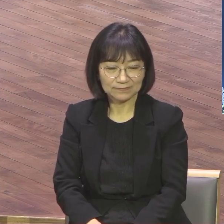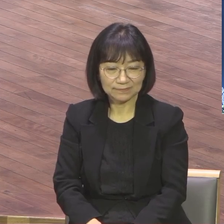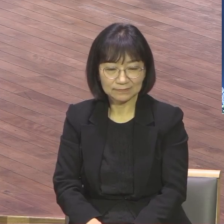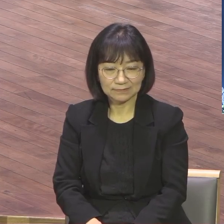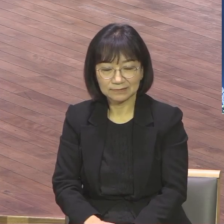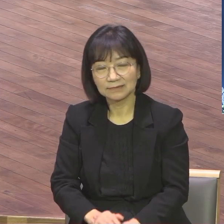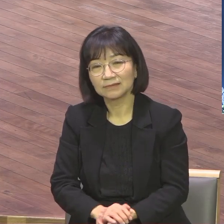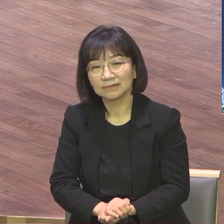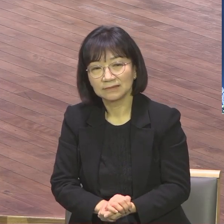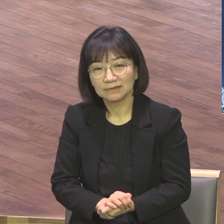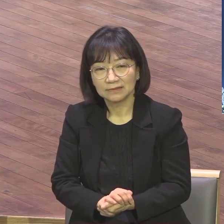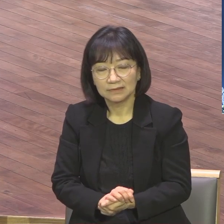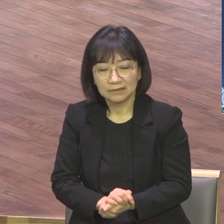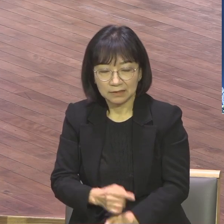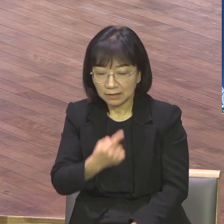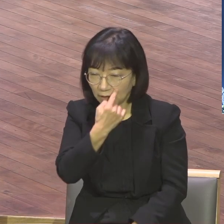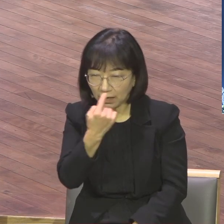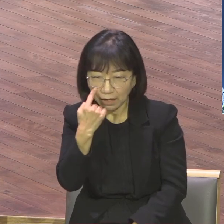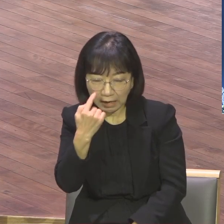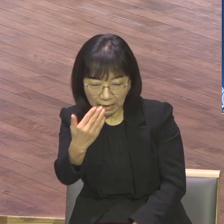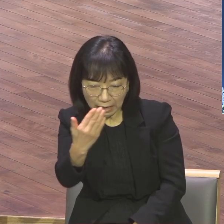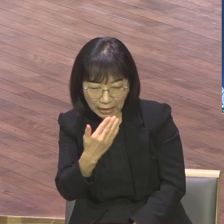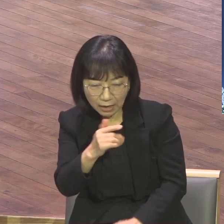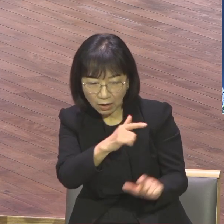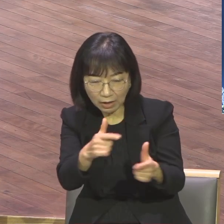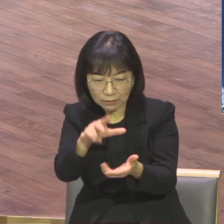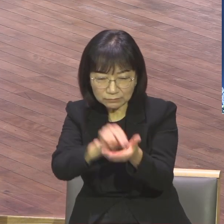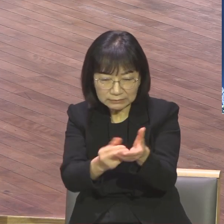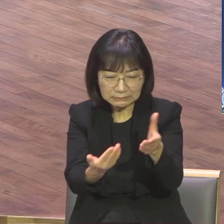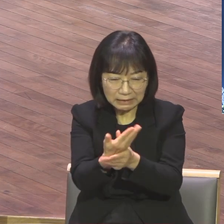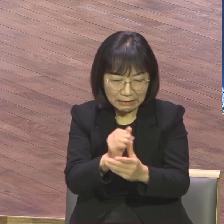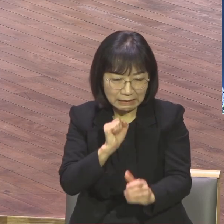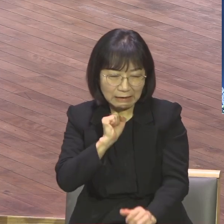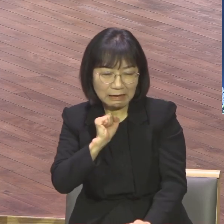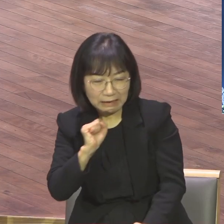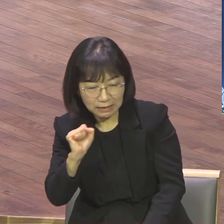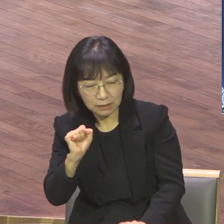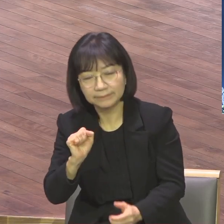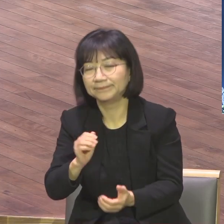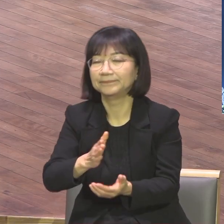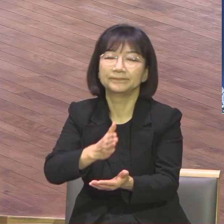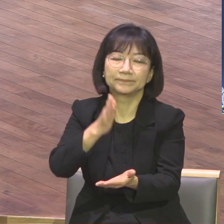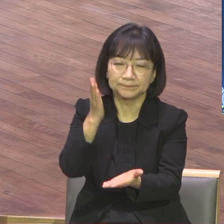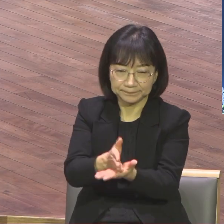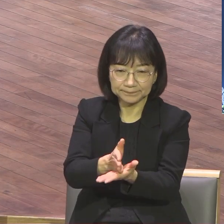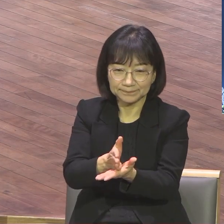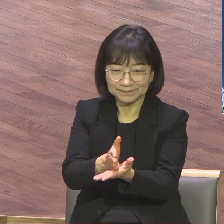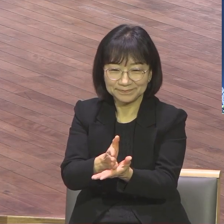눈앞에 보이는 각종 환경에 좌지우지 되는 그런 삶을 살아서는 안 된다.